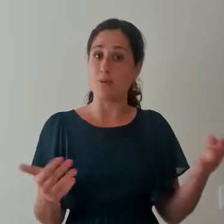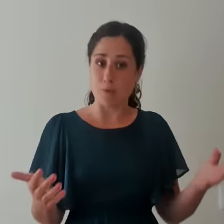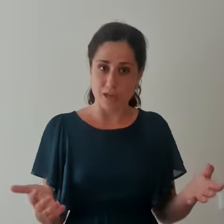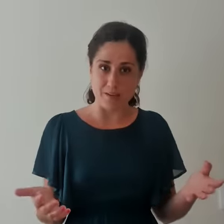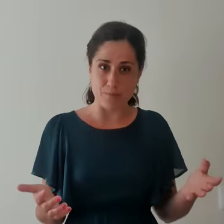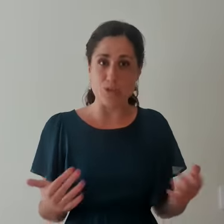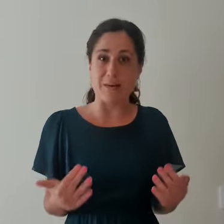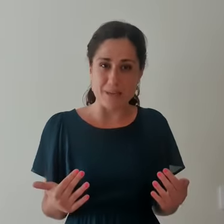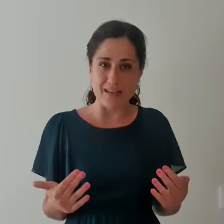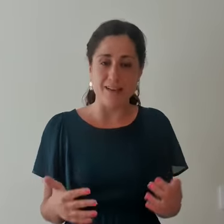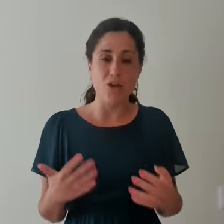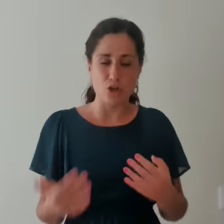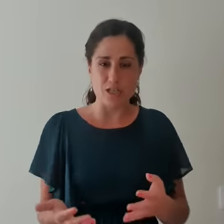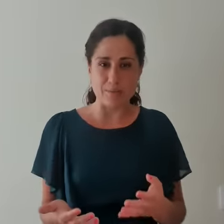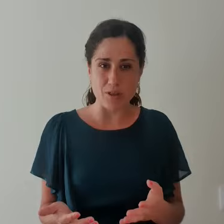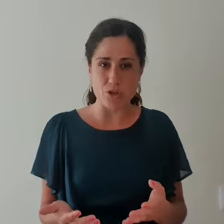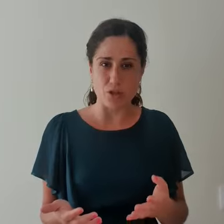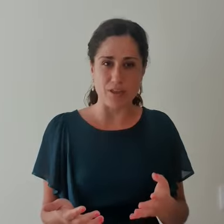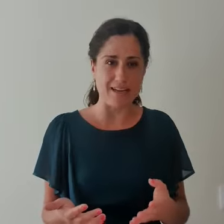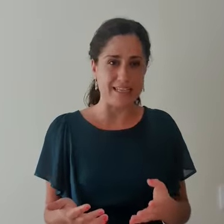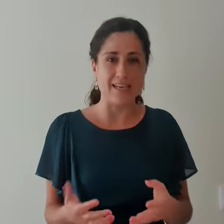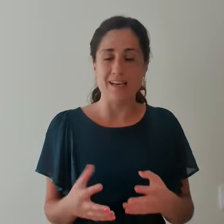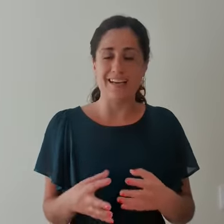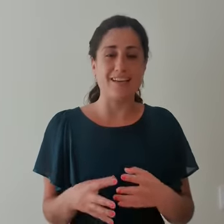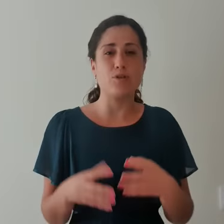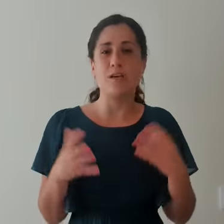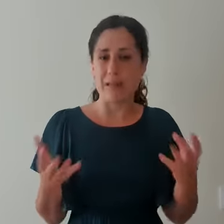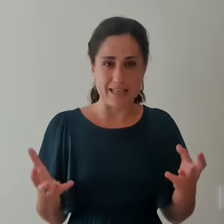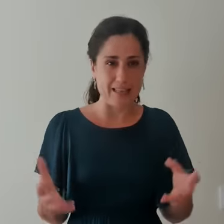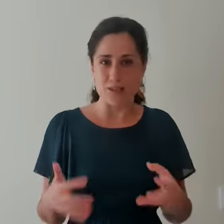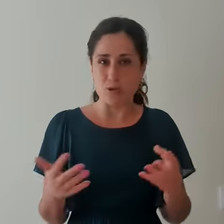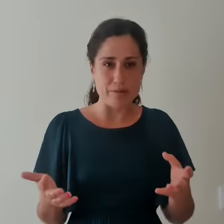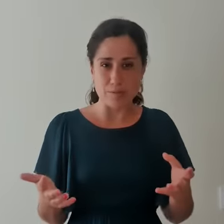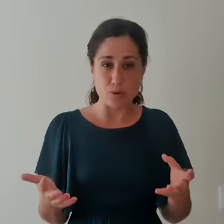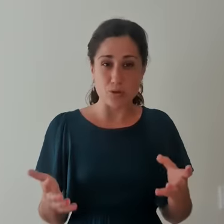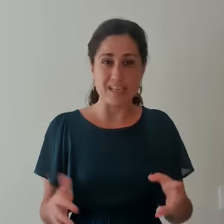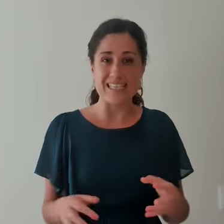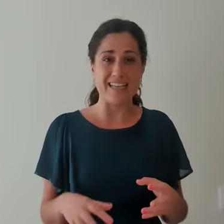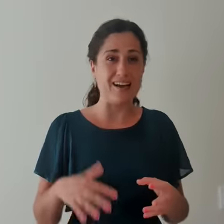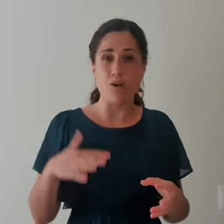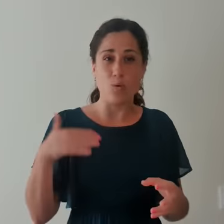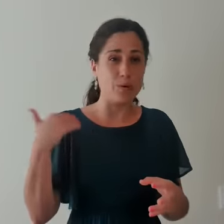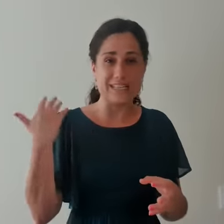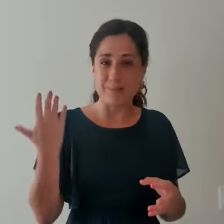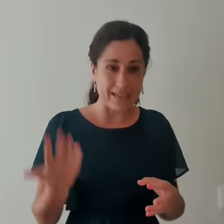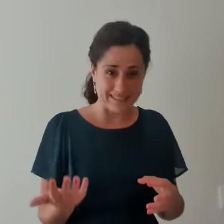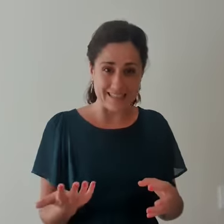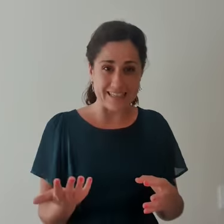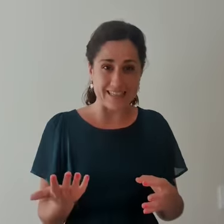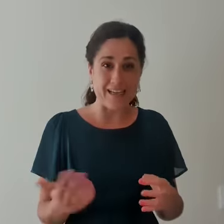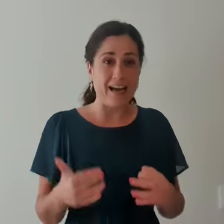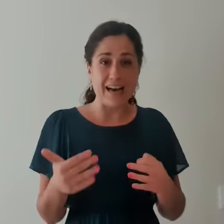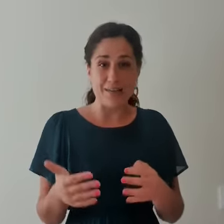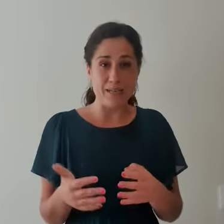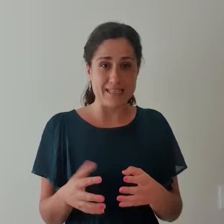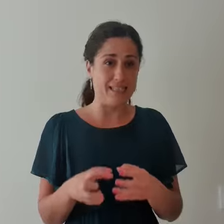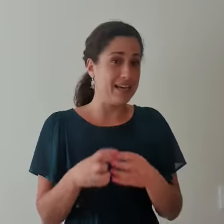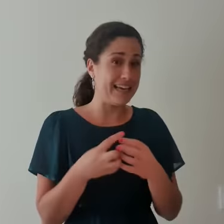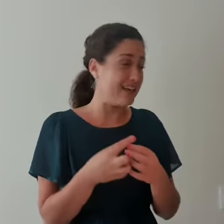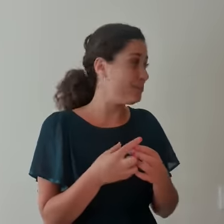por ejemplo, también los servicios sociales. Queremos que Madrid, de una vez por todas, sea una Smart City. Además,